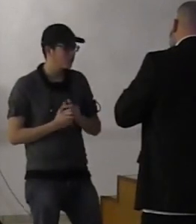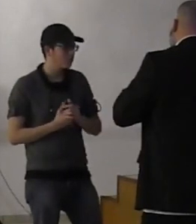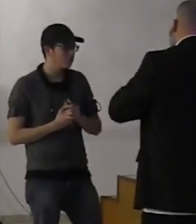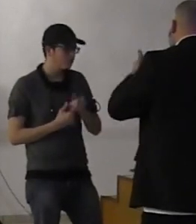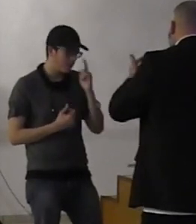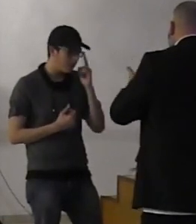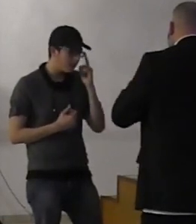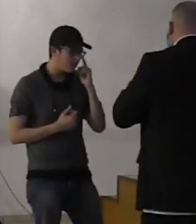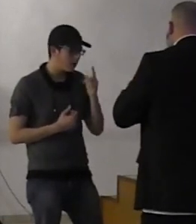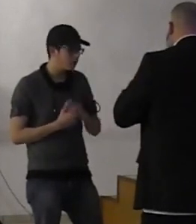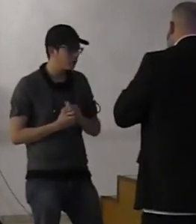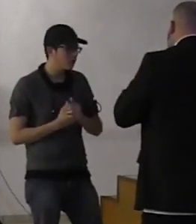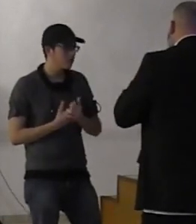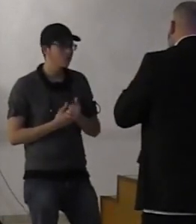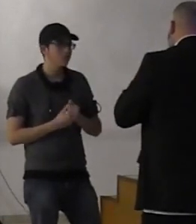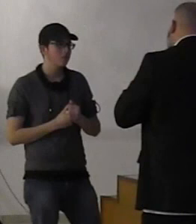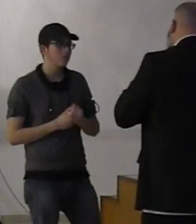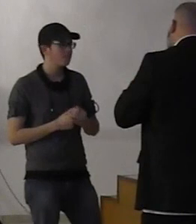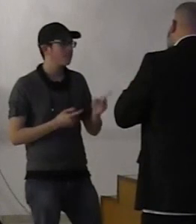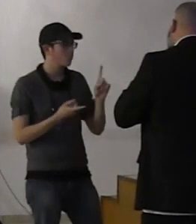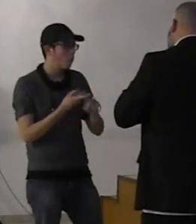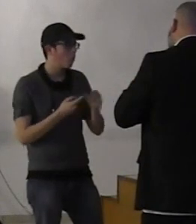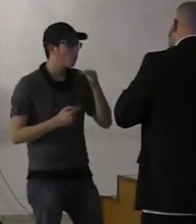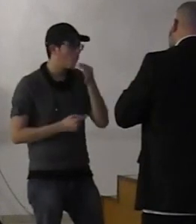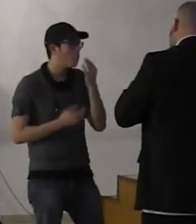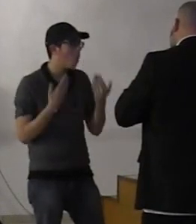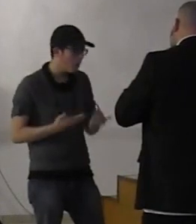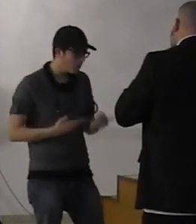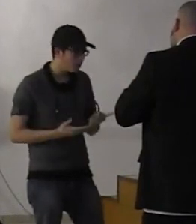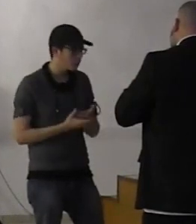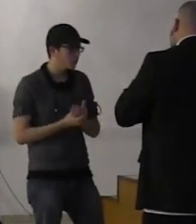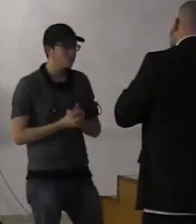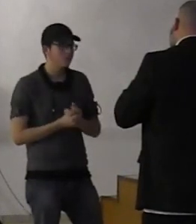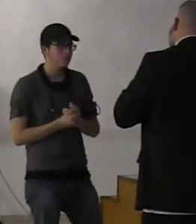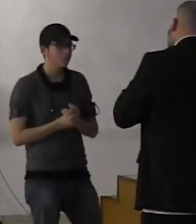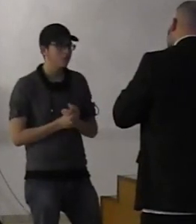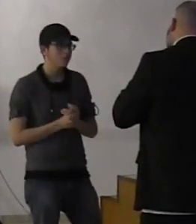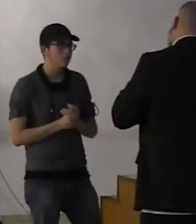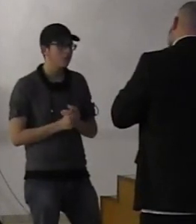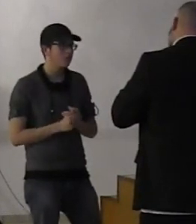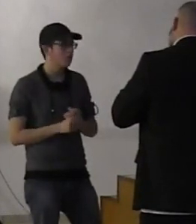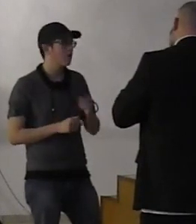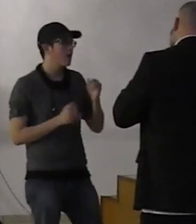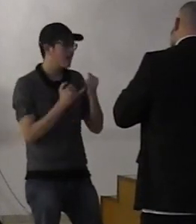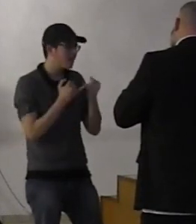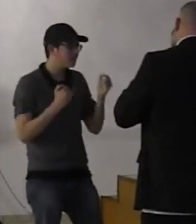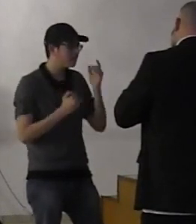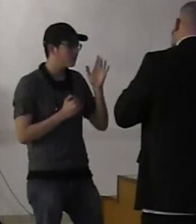Und der Prophet Muhammad ist sein Diener und sein